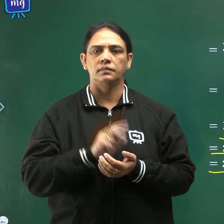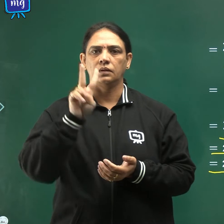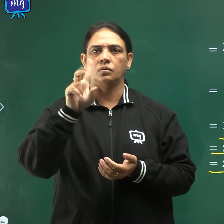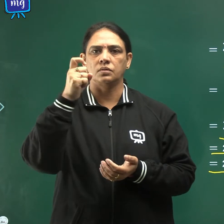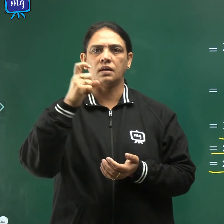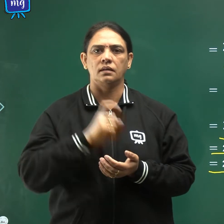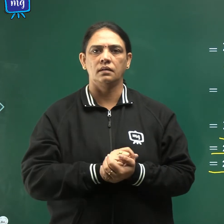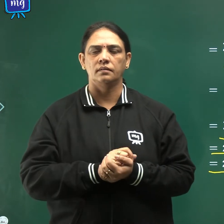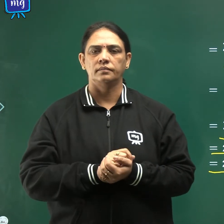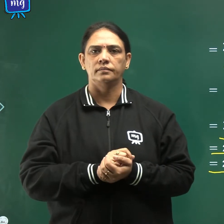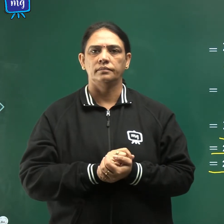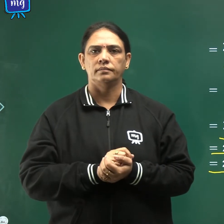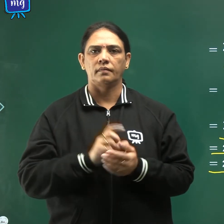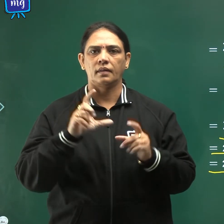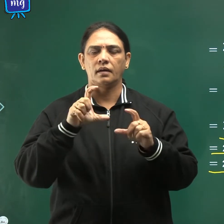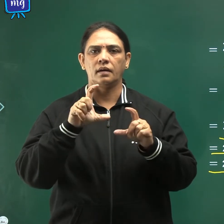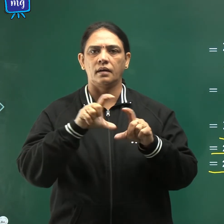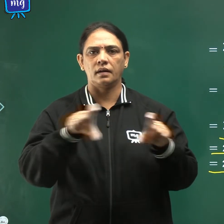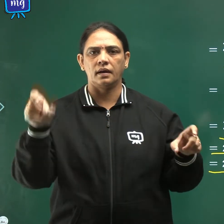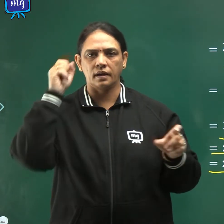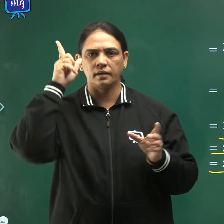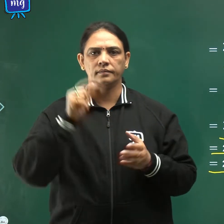27.27। समझ आ गया।